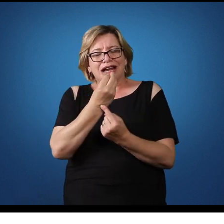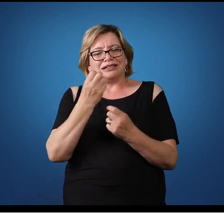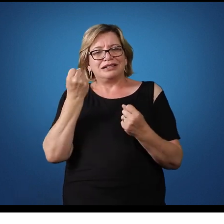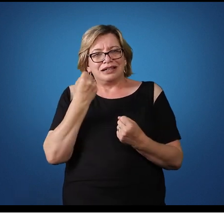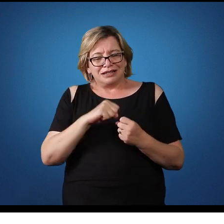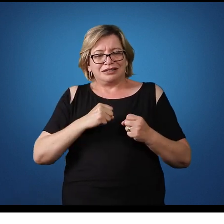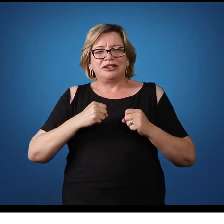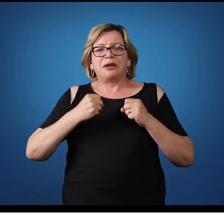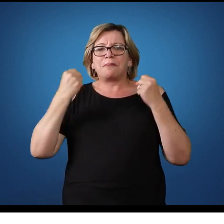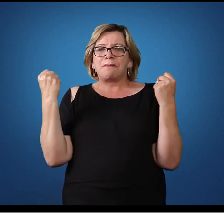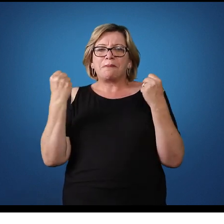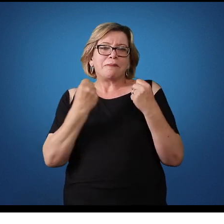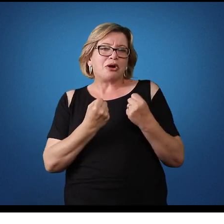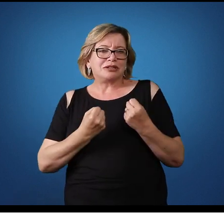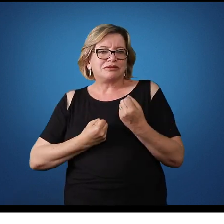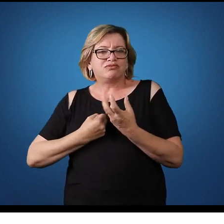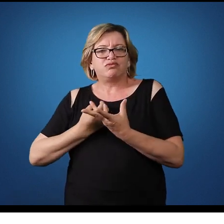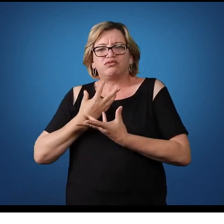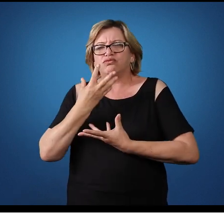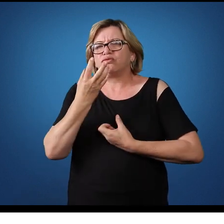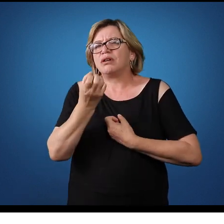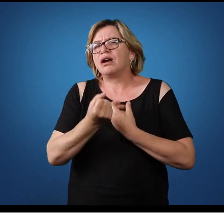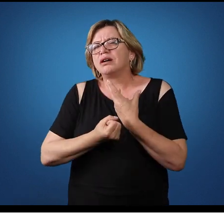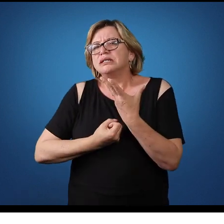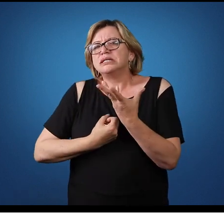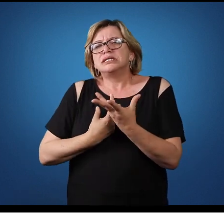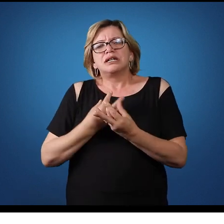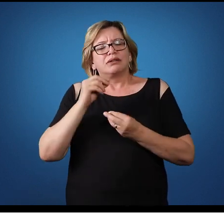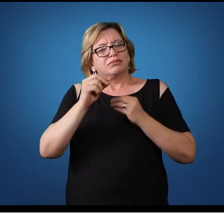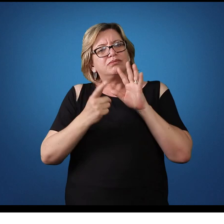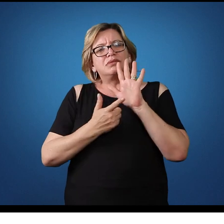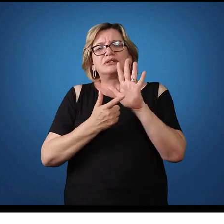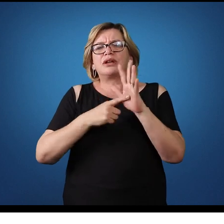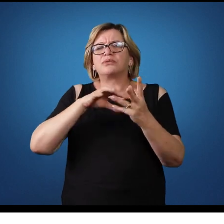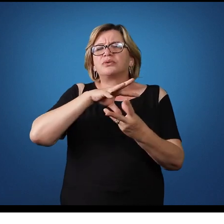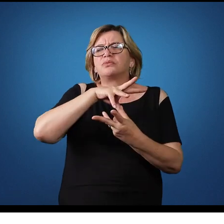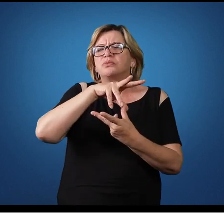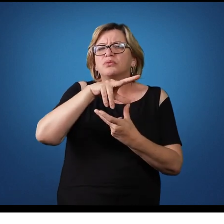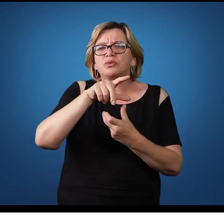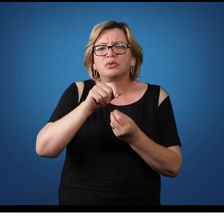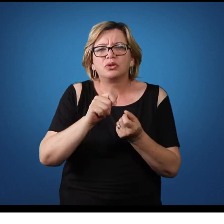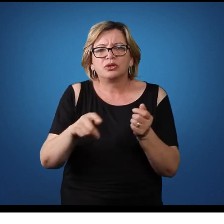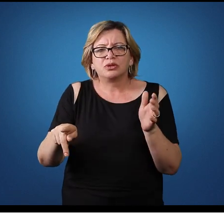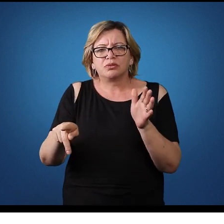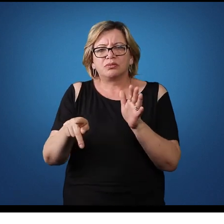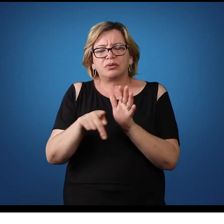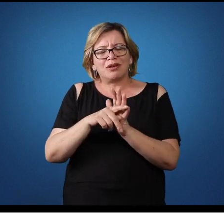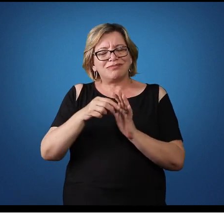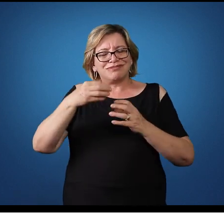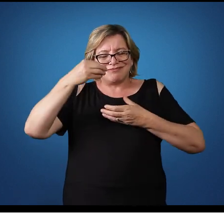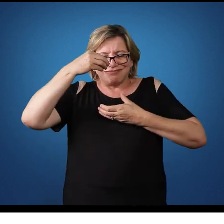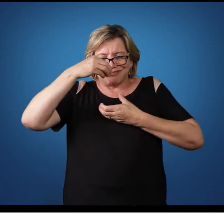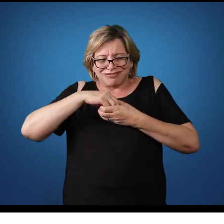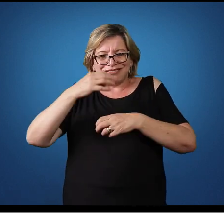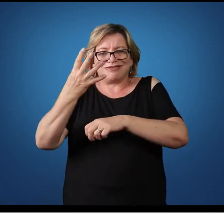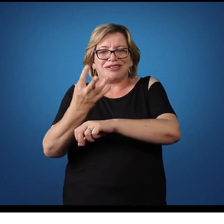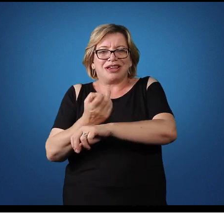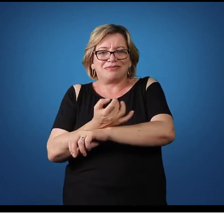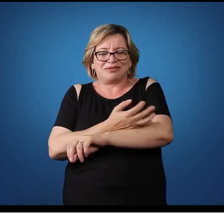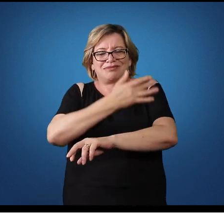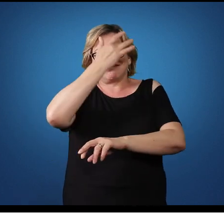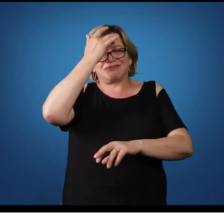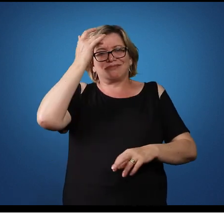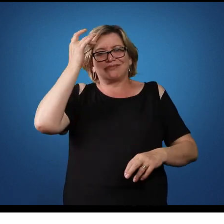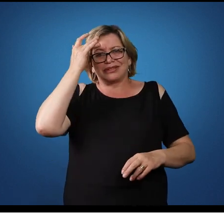o íntimo do artista, de mostrar para o mundo alguma coisa que normalmente faz parte apenas da vida mental ou emocional do